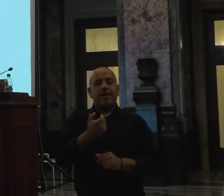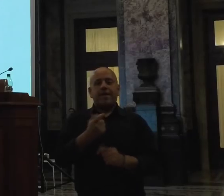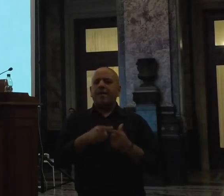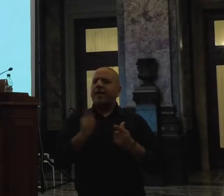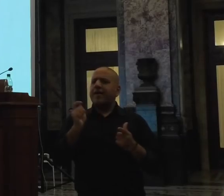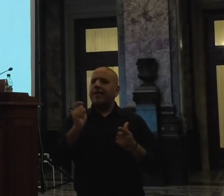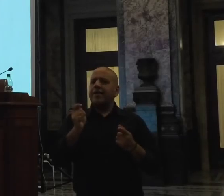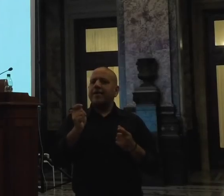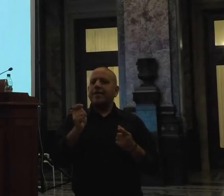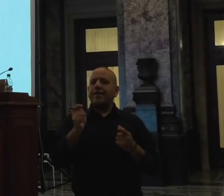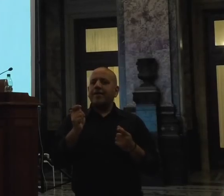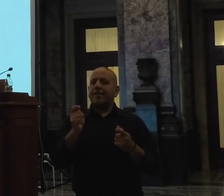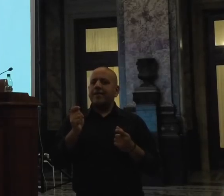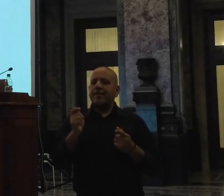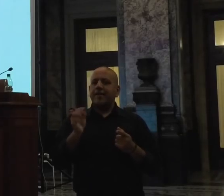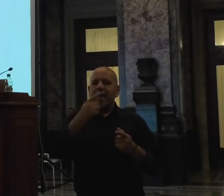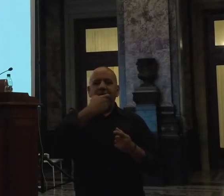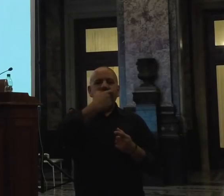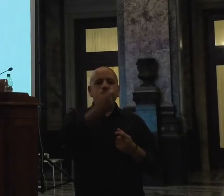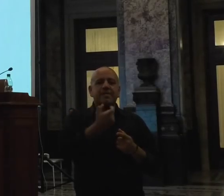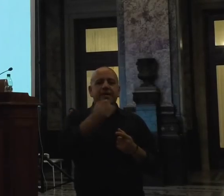¿A quién vieron?